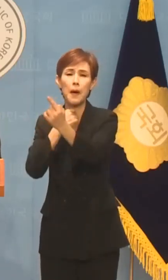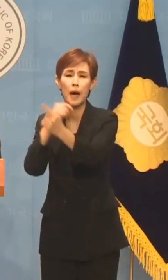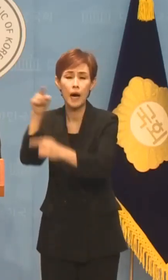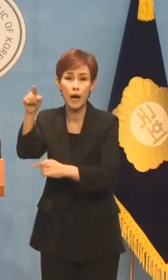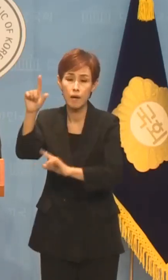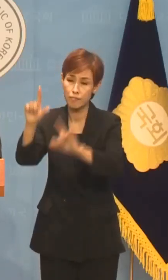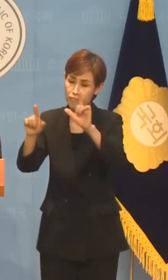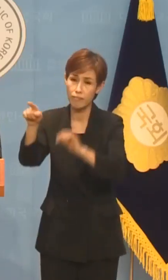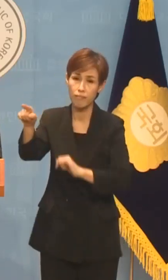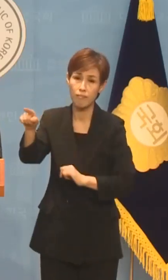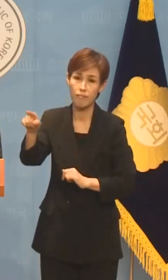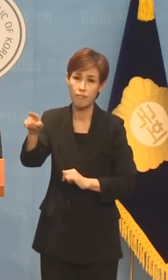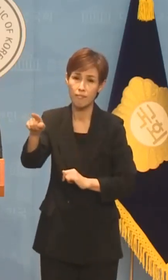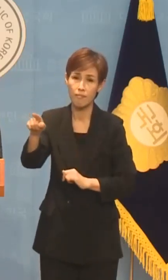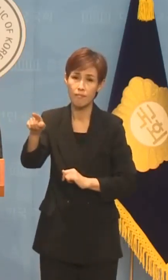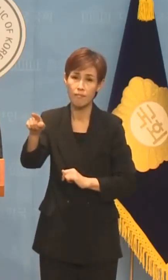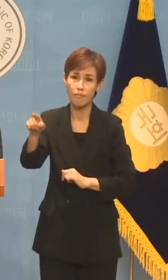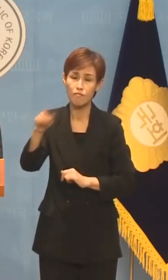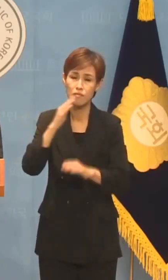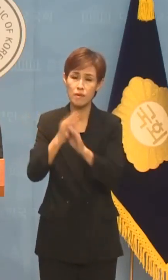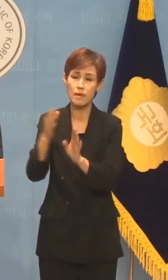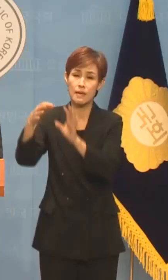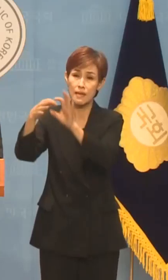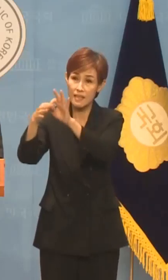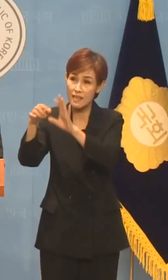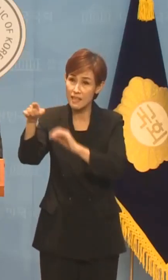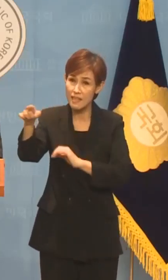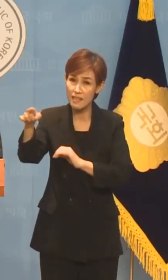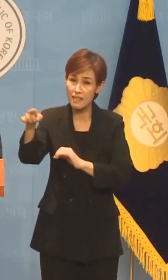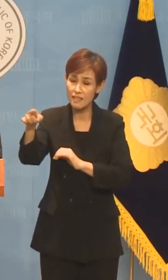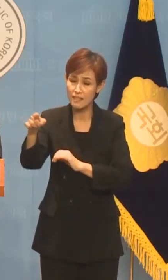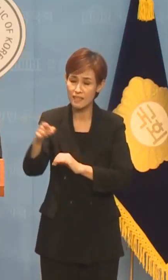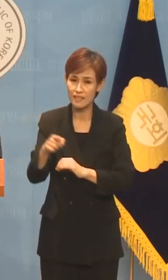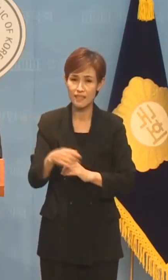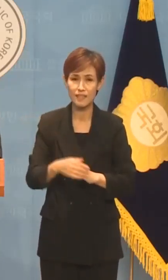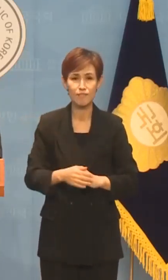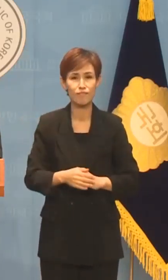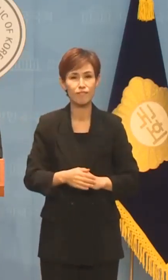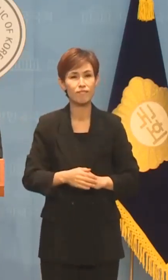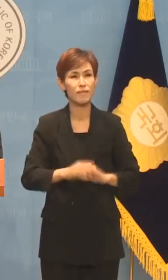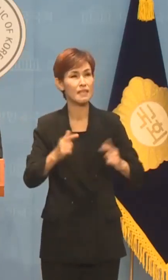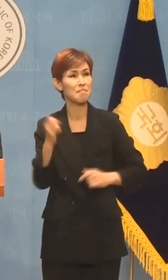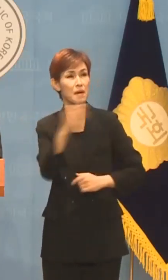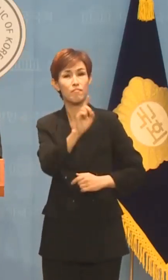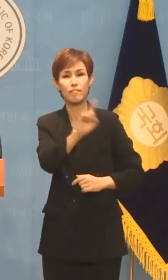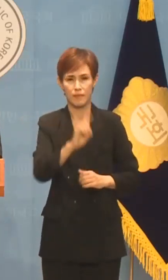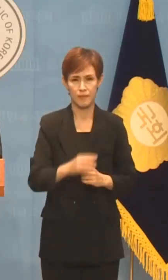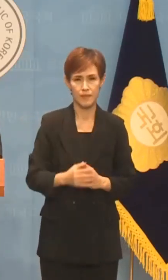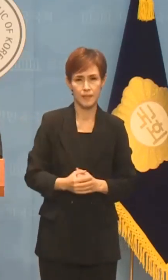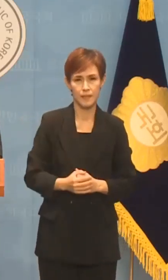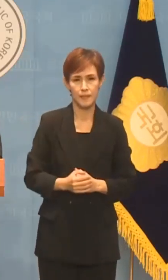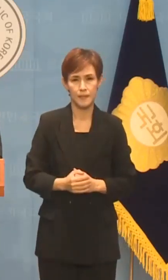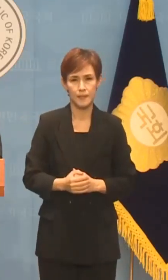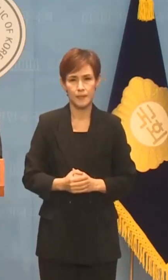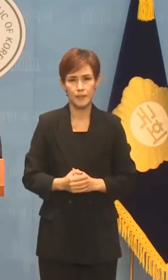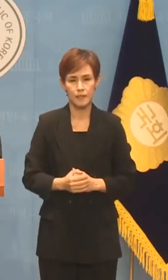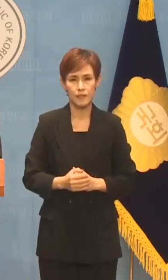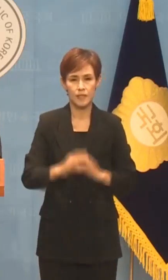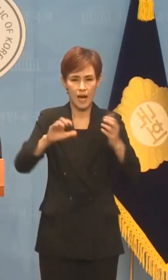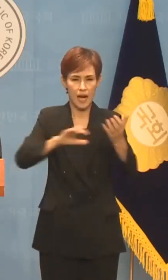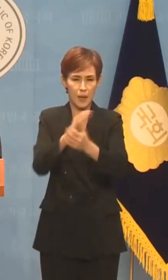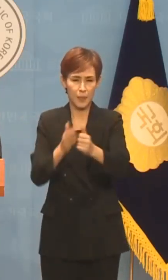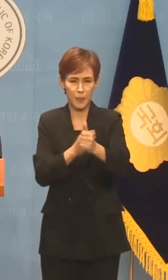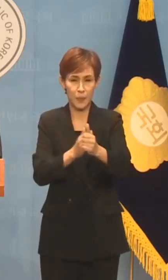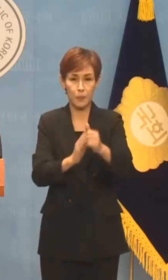접촉하려고 했던 진짜 친북 정당의 입에서 나올 만한 소리는 아니지 않습니까? 여기에 내란